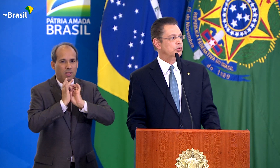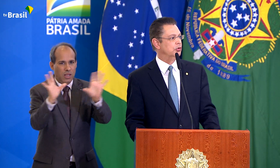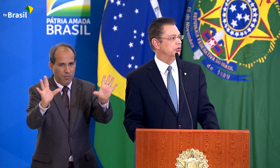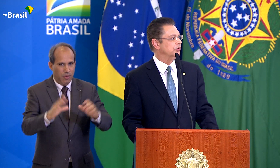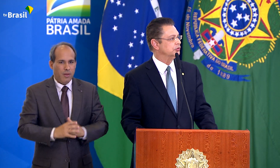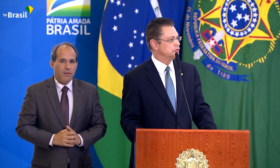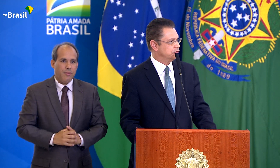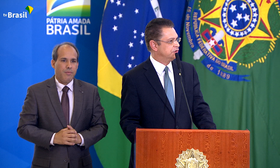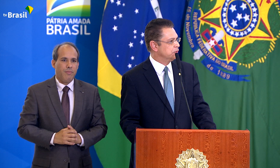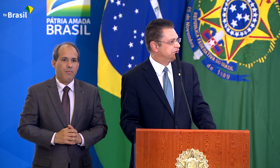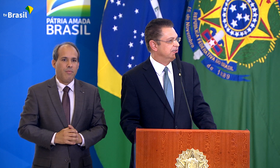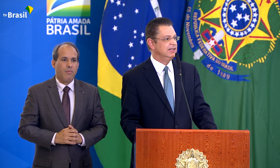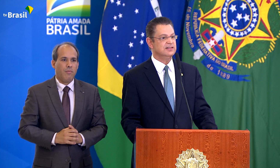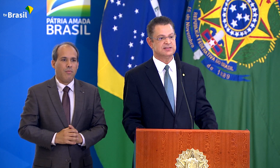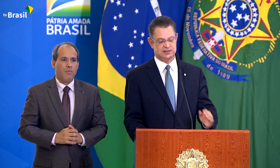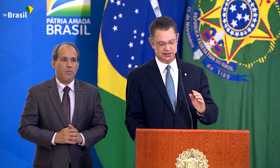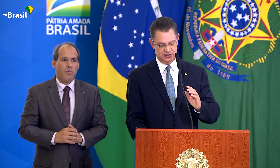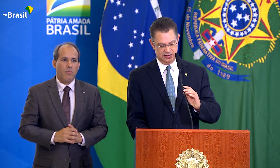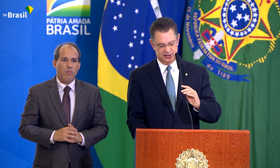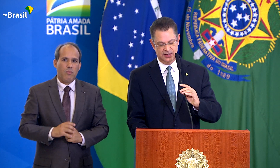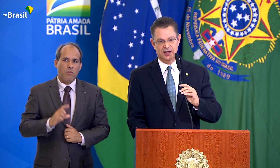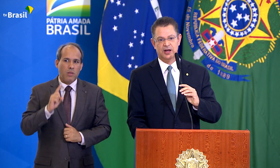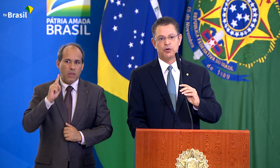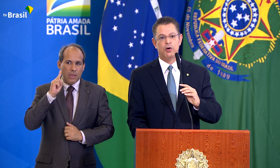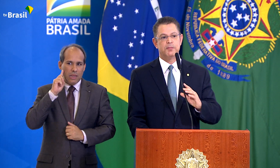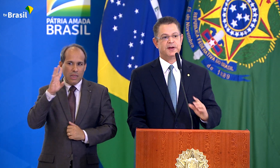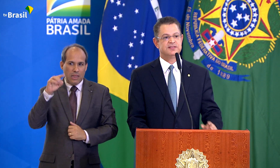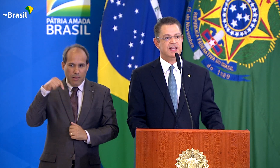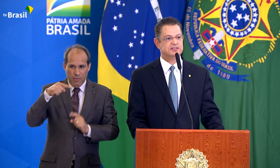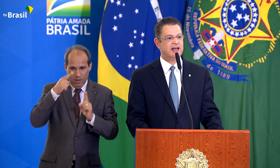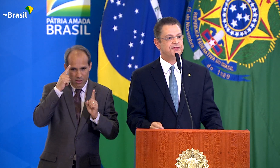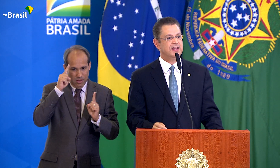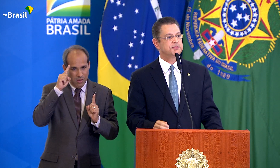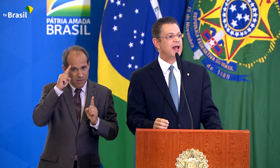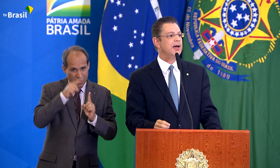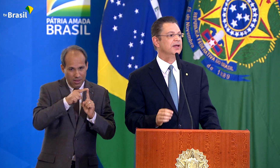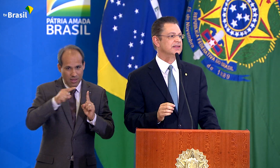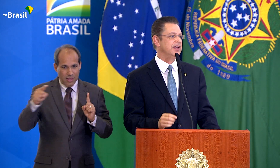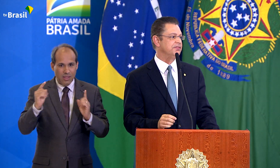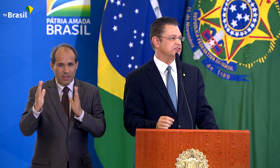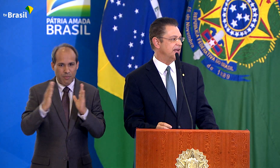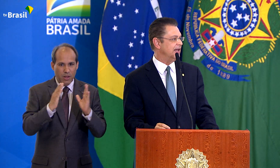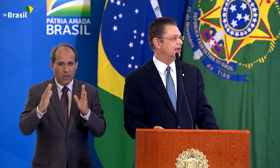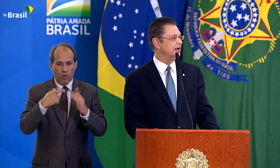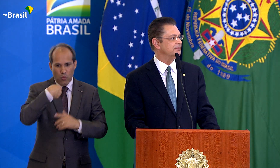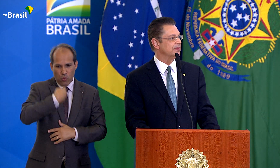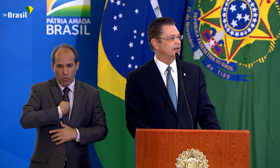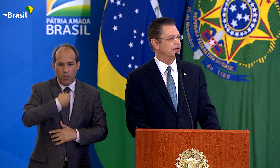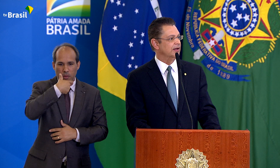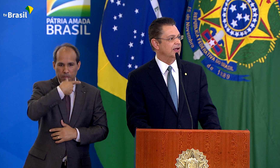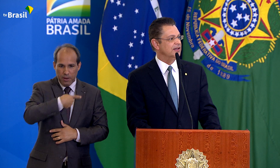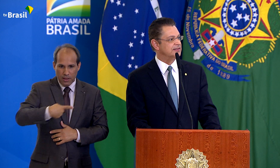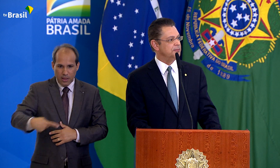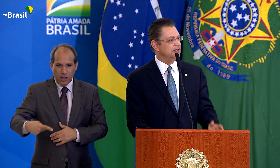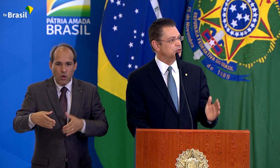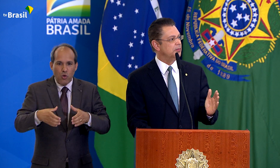e ao longo dos últimos dias como presidente da frente parlamentar evangélica